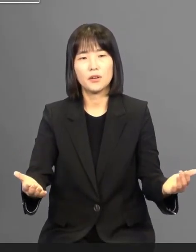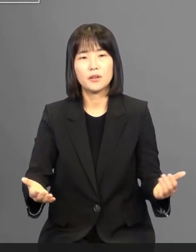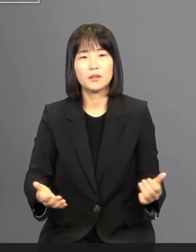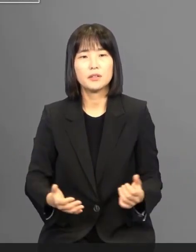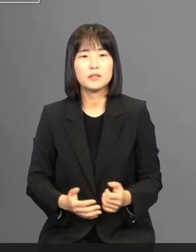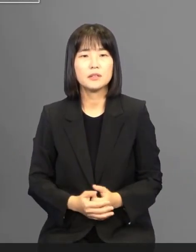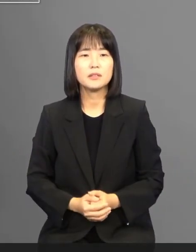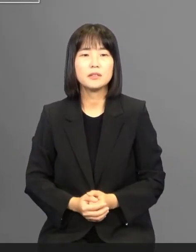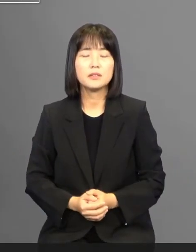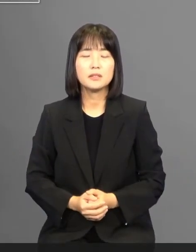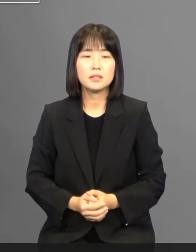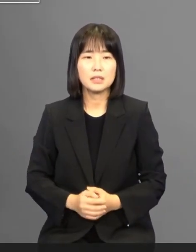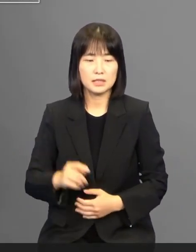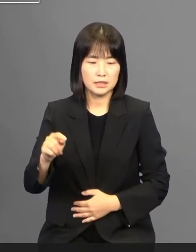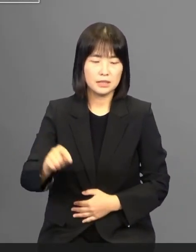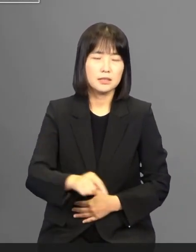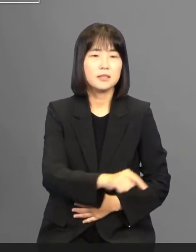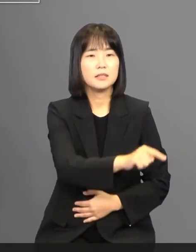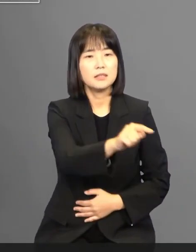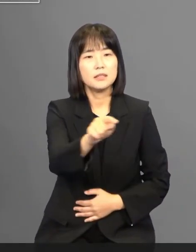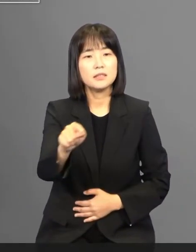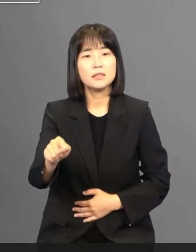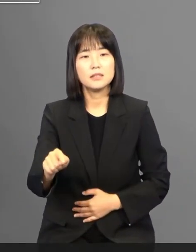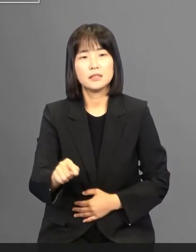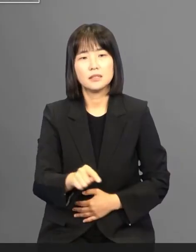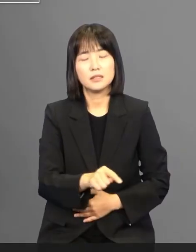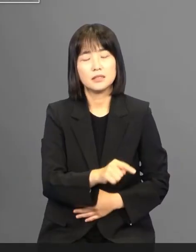사하며 그늘의 땅을 고치리라.